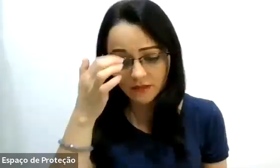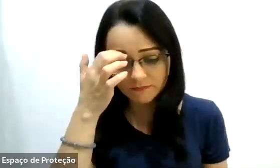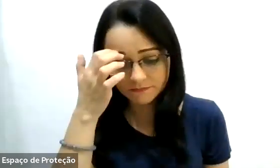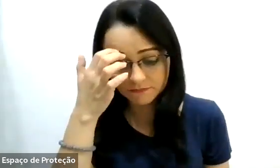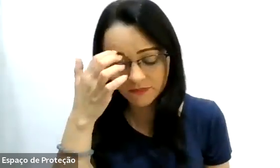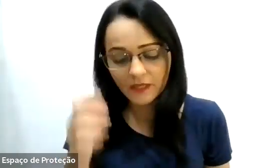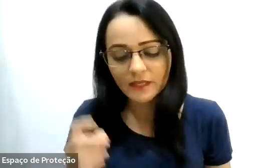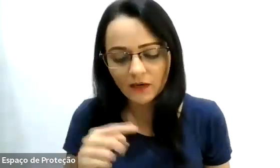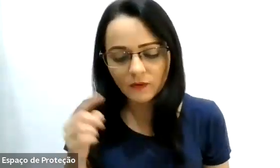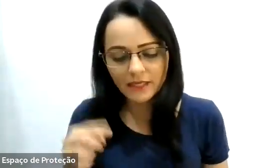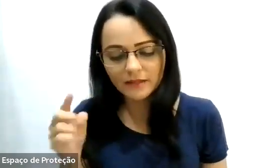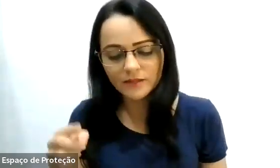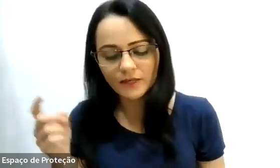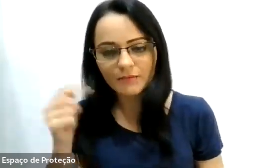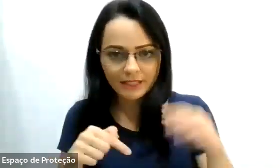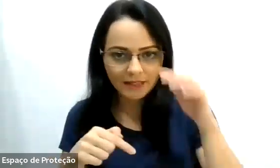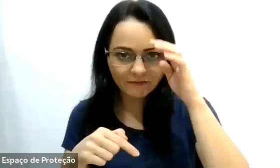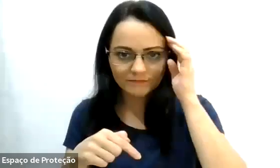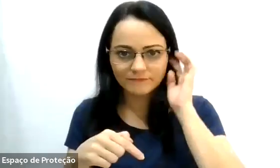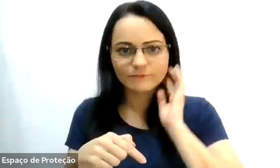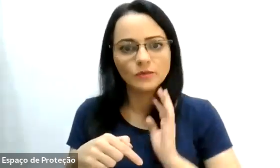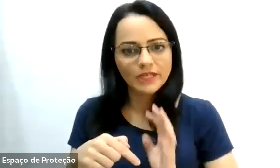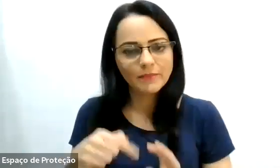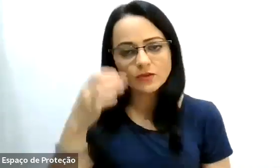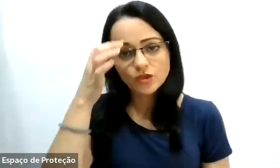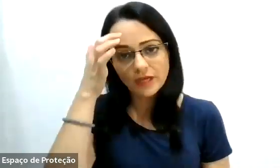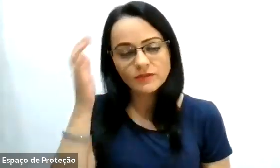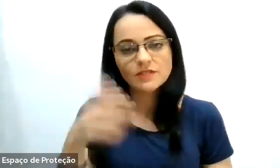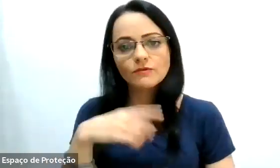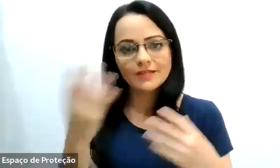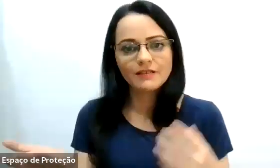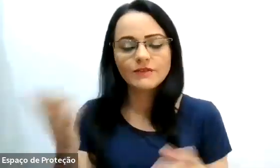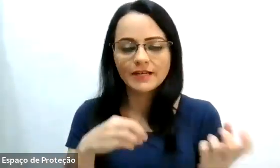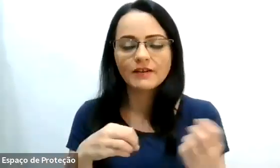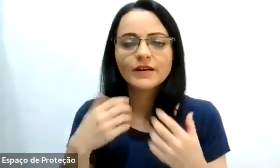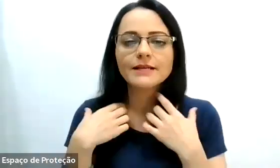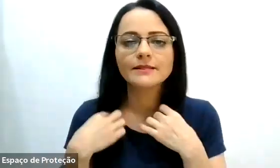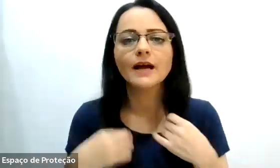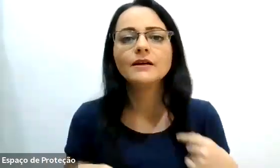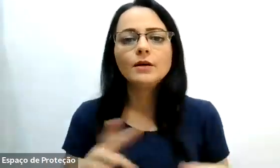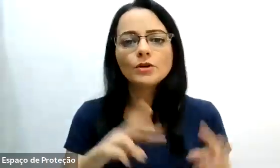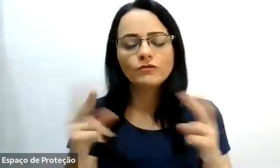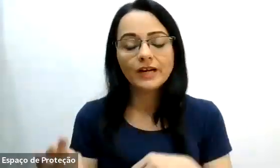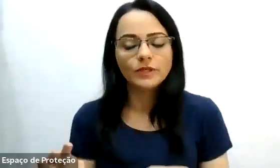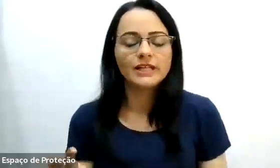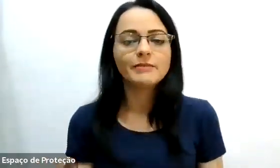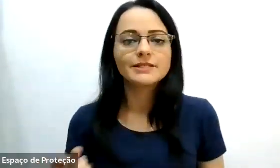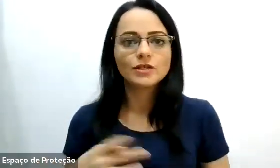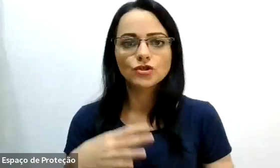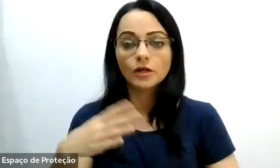queria. Não queria desonrar Maria, publicamente. Aí vocês vão inverter a frase, tá? Que o verbo na Libras a gente joga